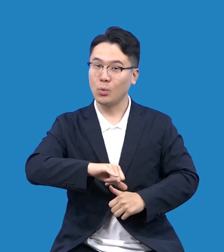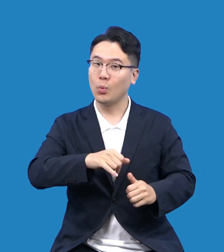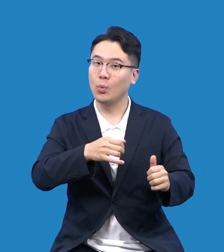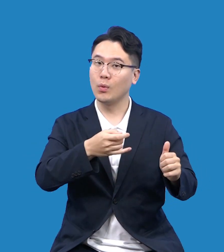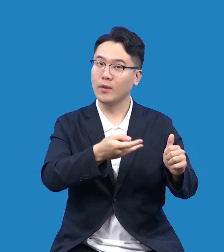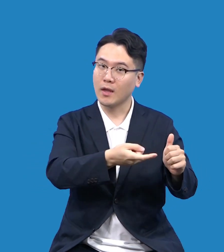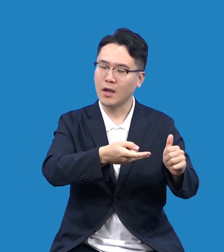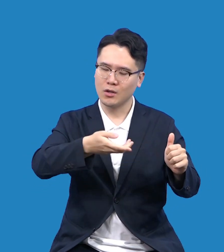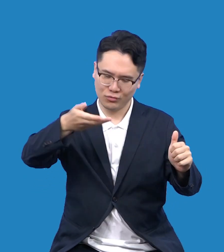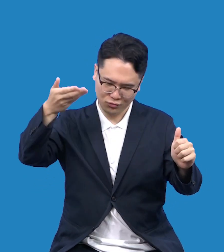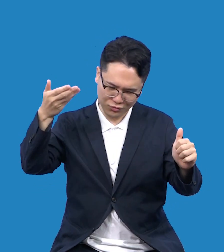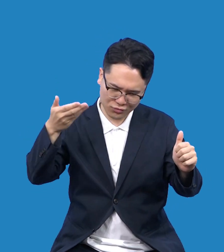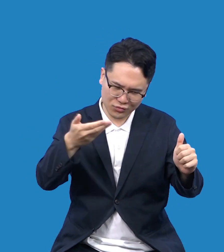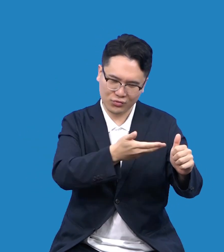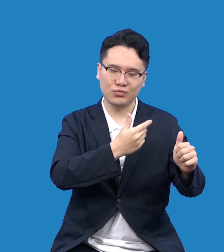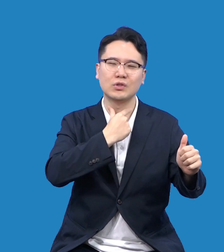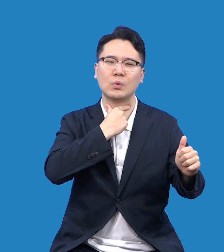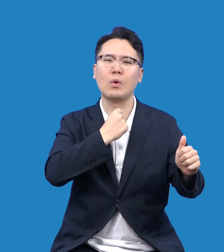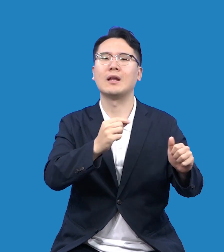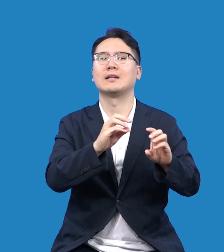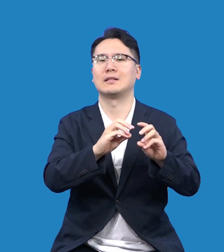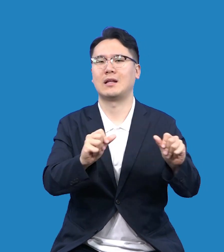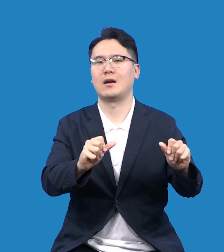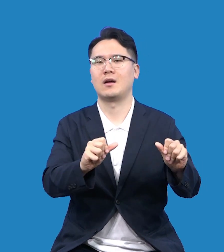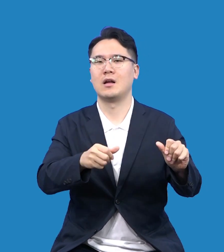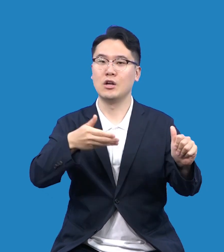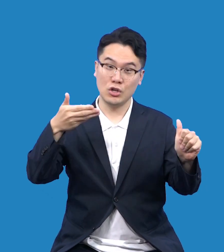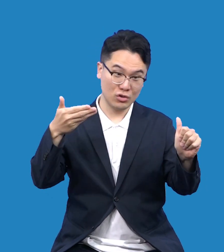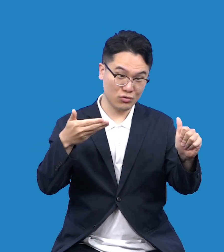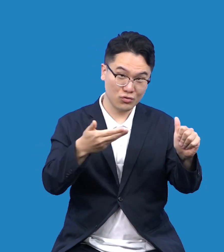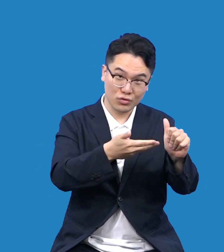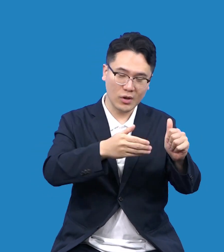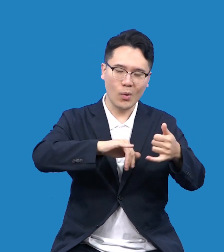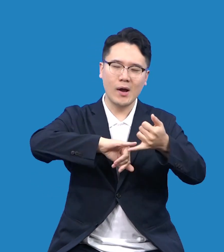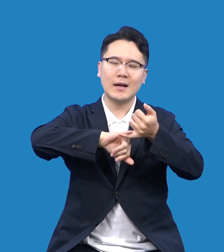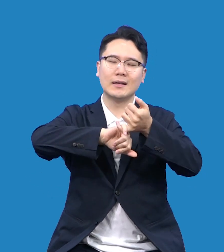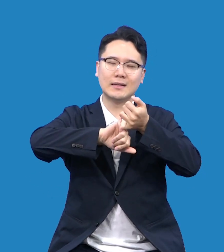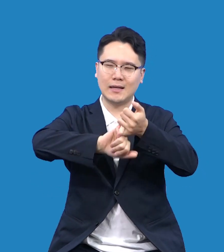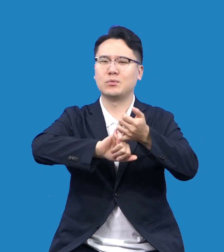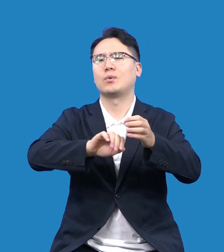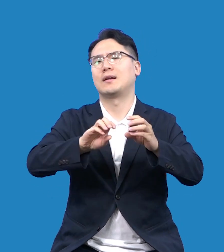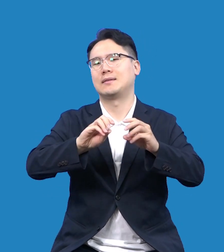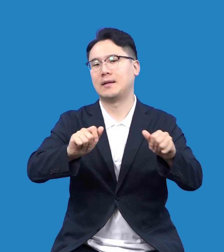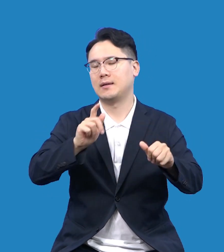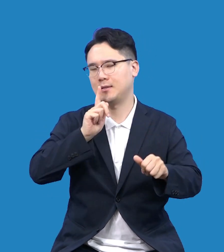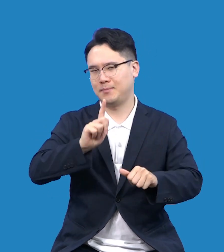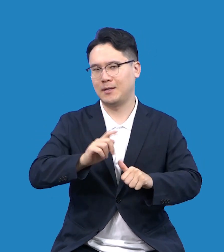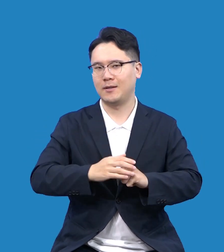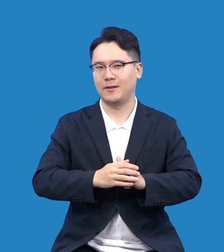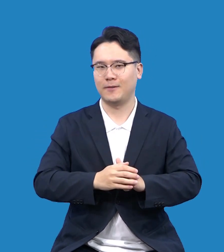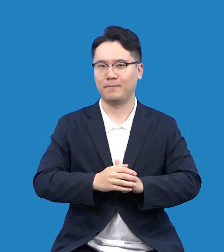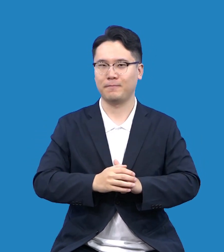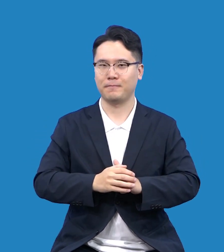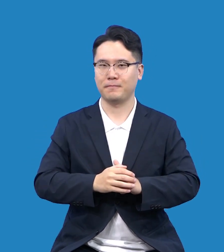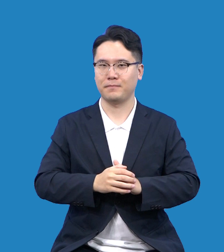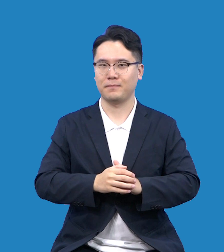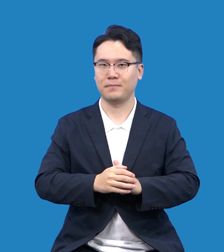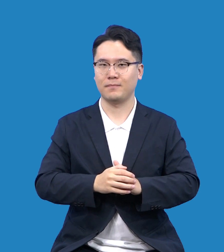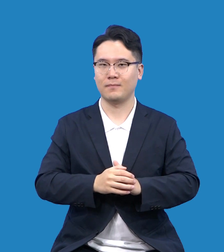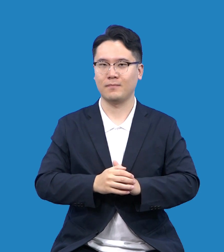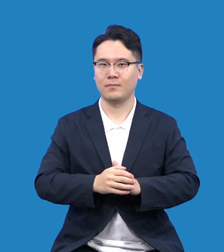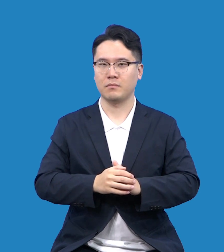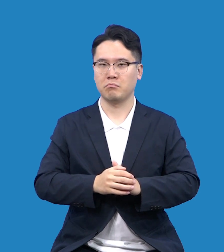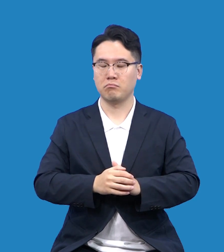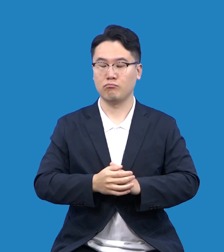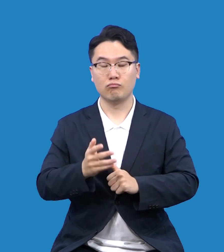땅, 더 정확하게 표현하면 주기로 약속한 땅이다 이 말이에요. 주기로 약속한 땅.